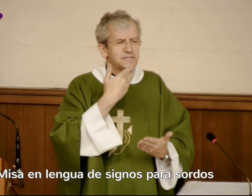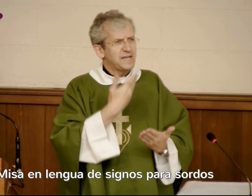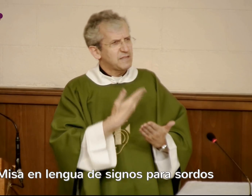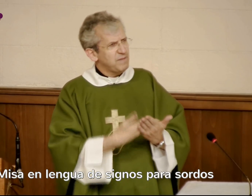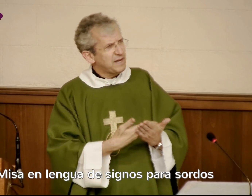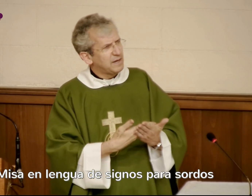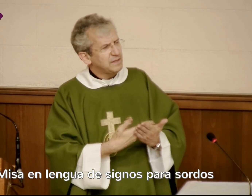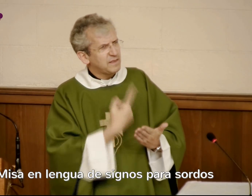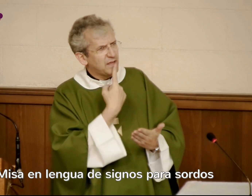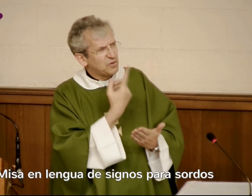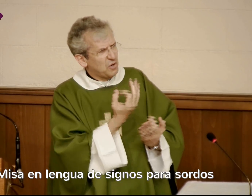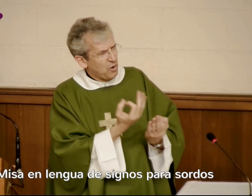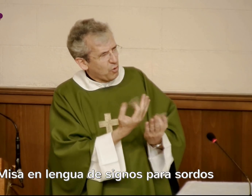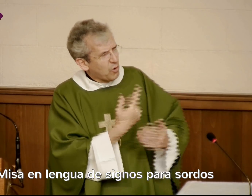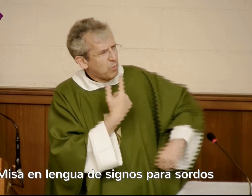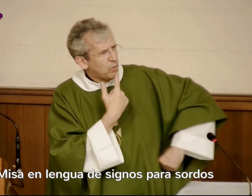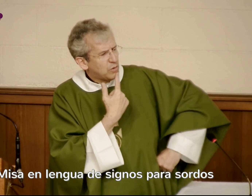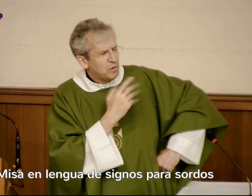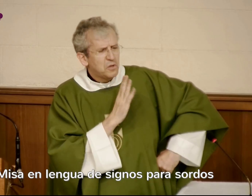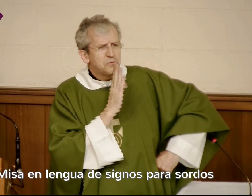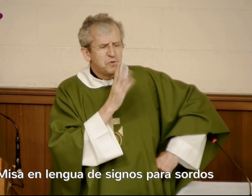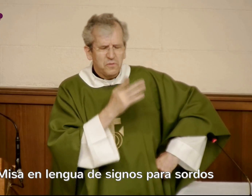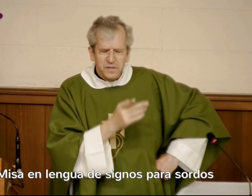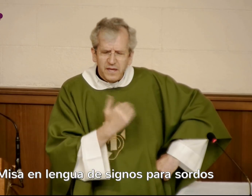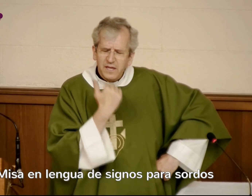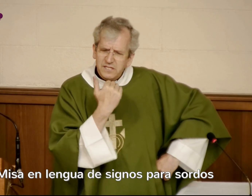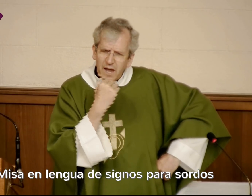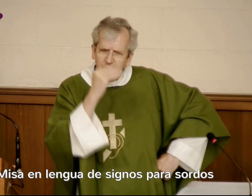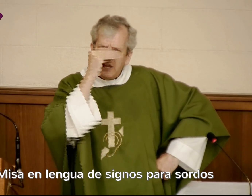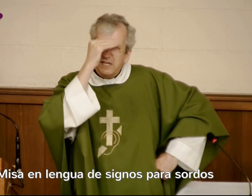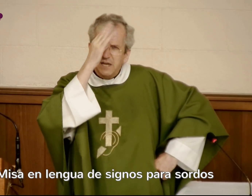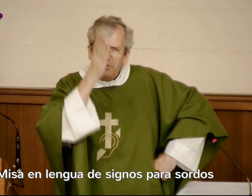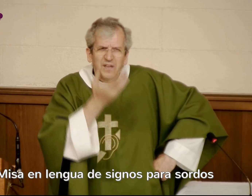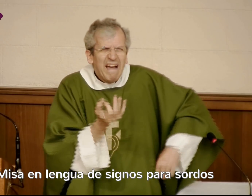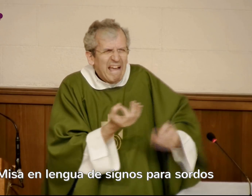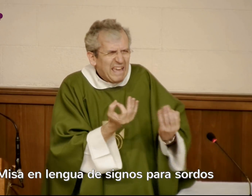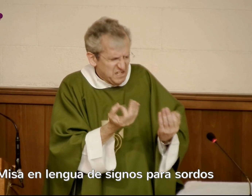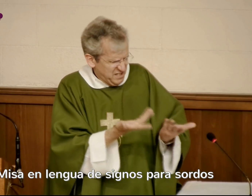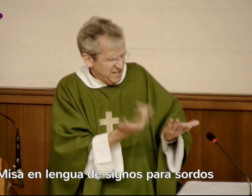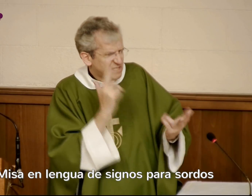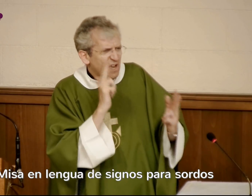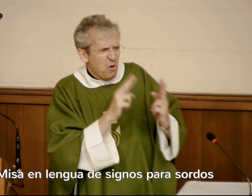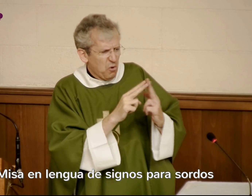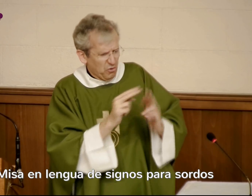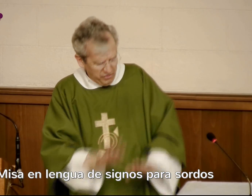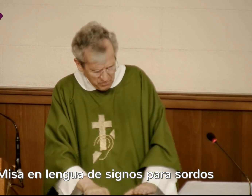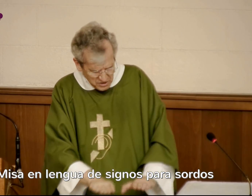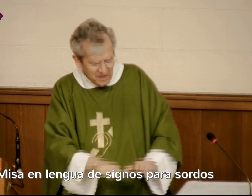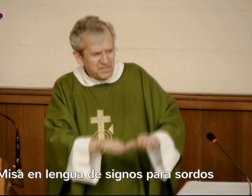se admira, diciendo, ¿cómo? ¿Dónde sabe esa sabiduría? Si este lo conocemos